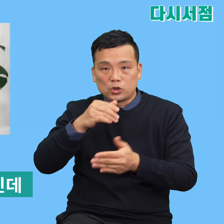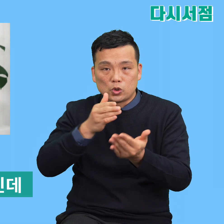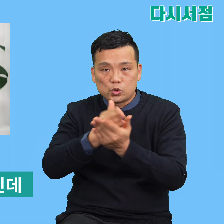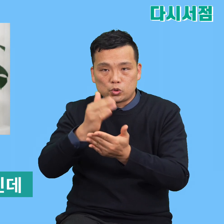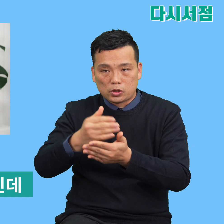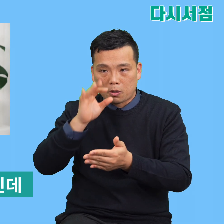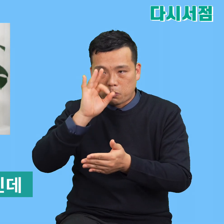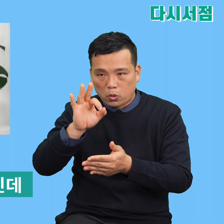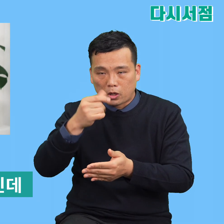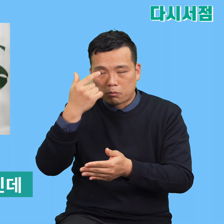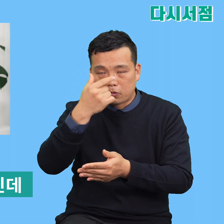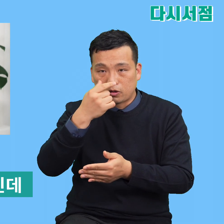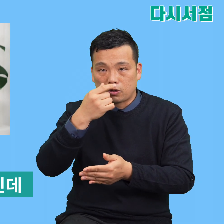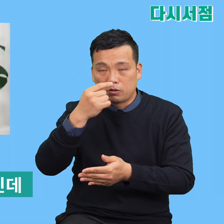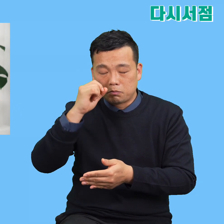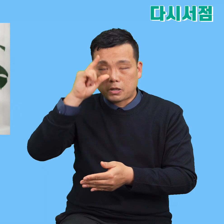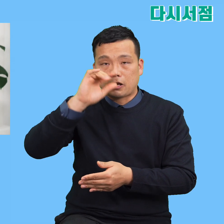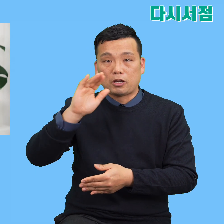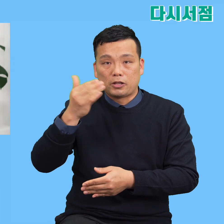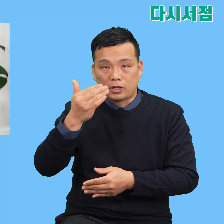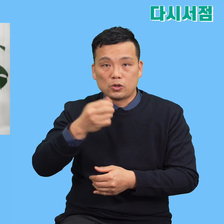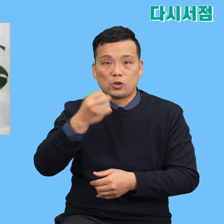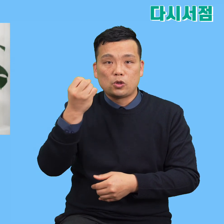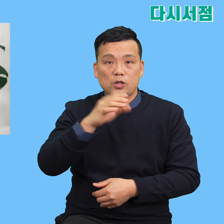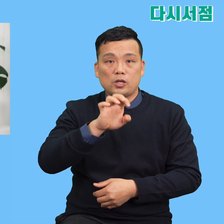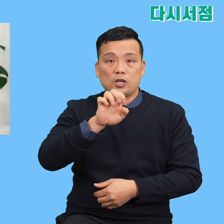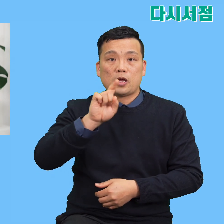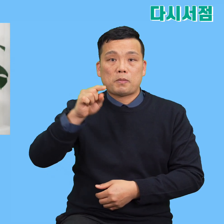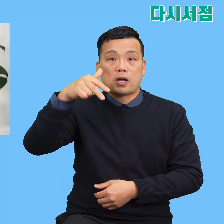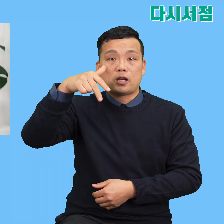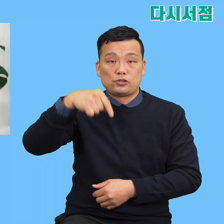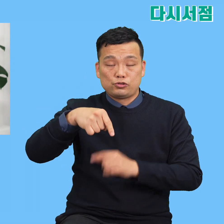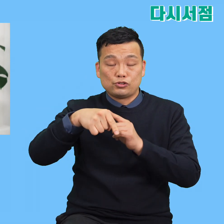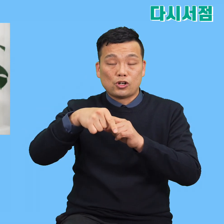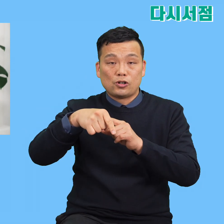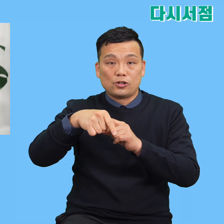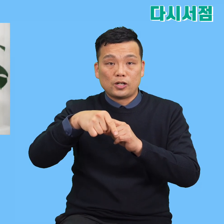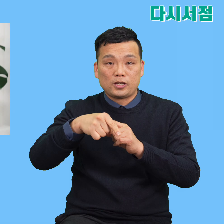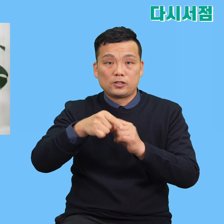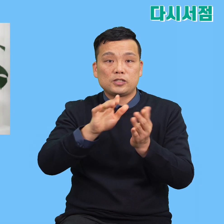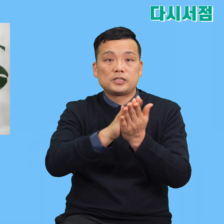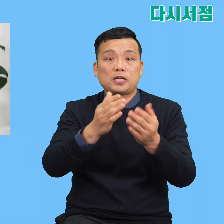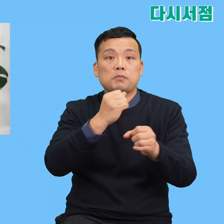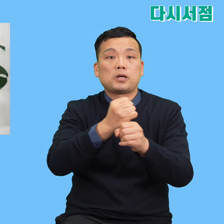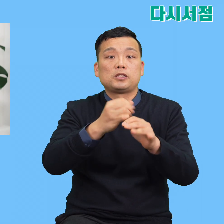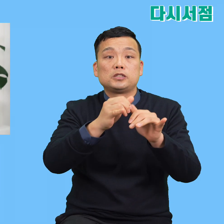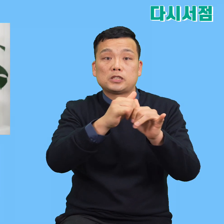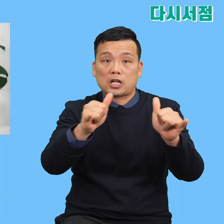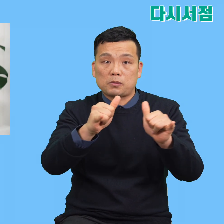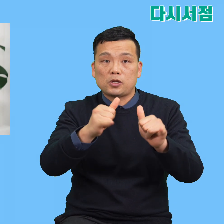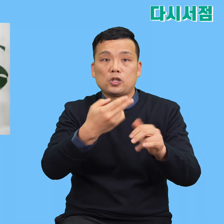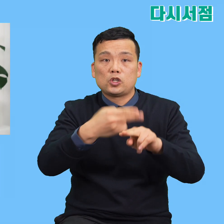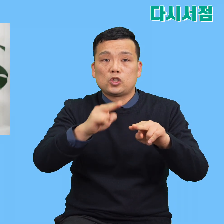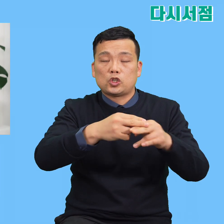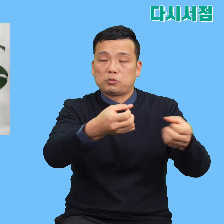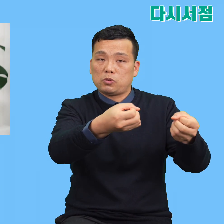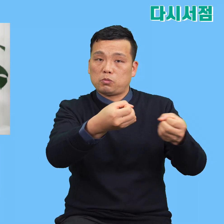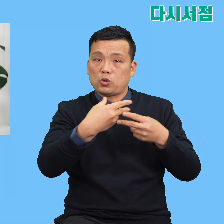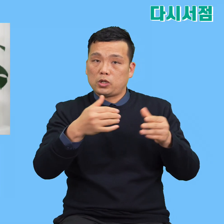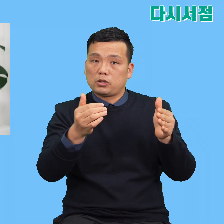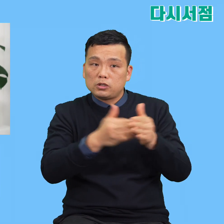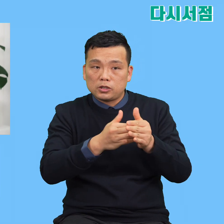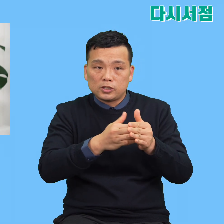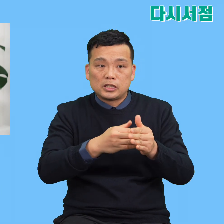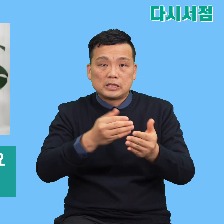뭐 파주에서 책 만드시는 분인데 그 충전대가 파주 신문지로 뭐 쌓여져 있다거나 그런 재미. 뭐 간식 넣어주시는 분도